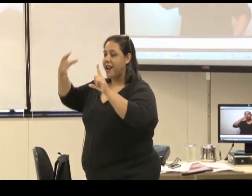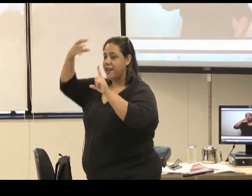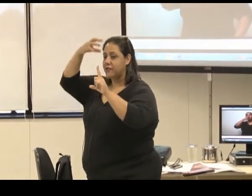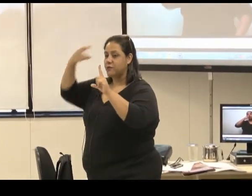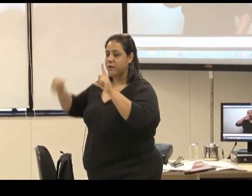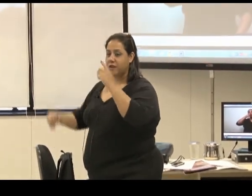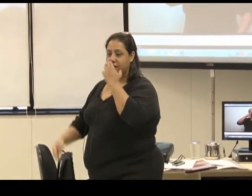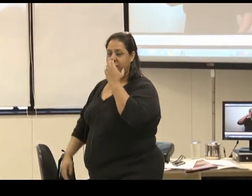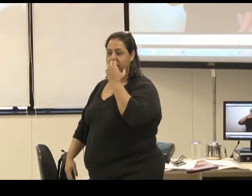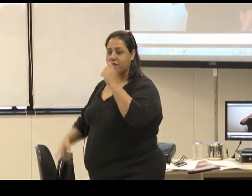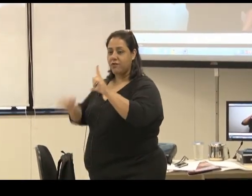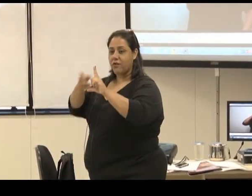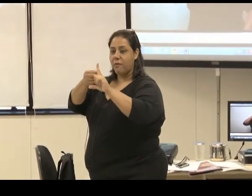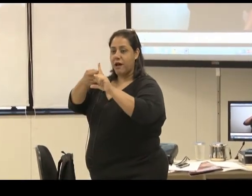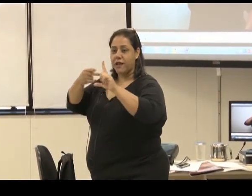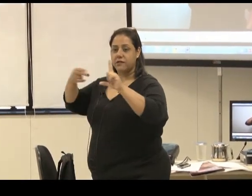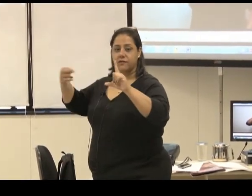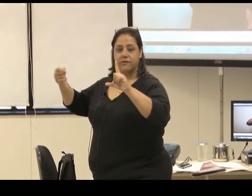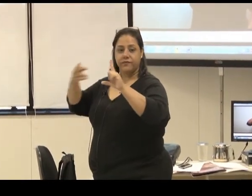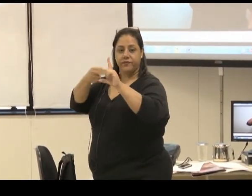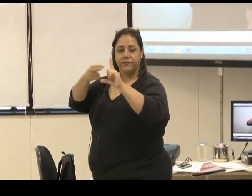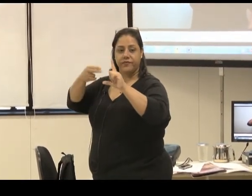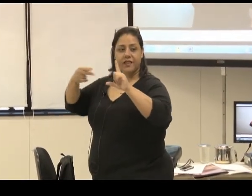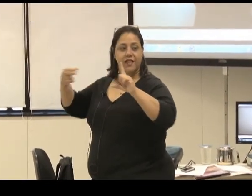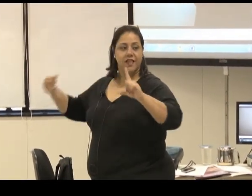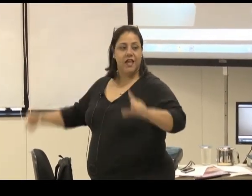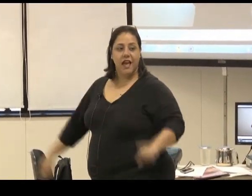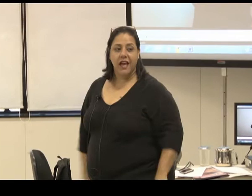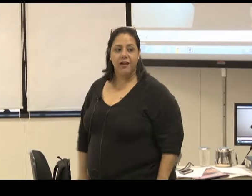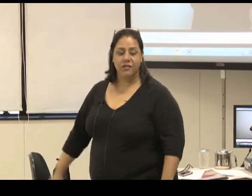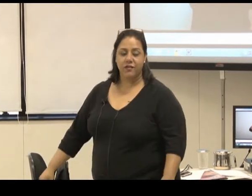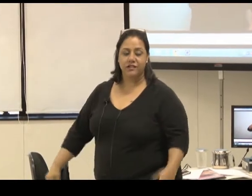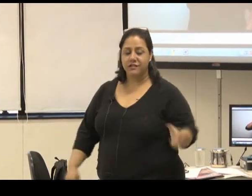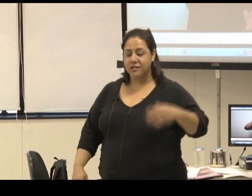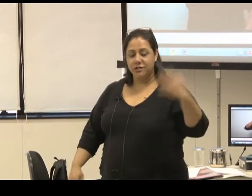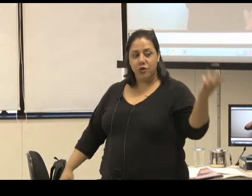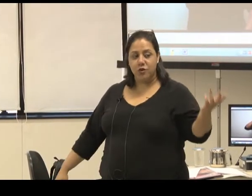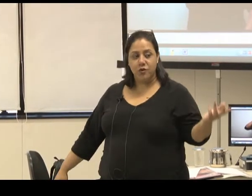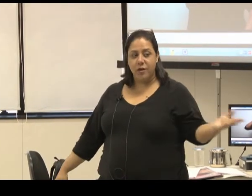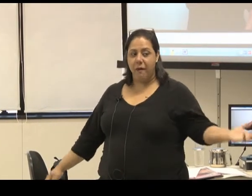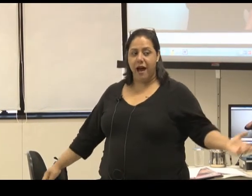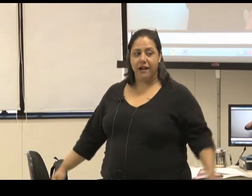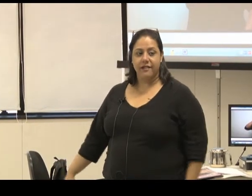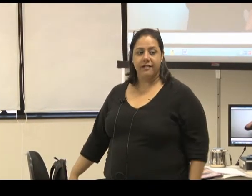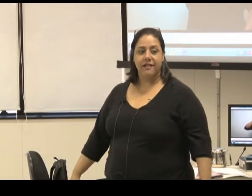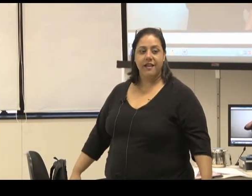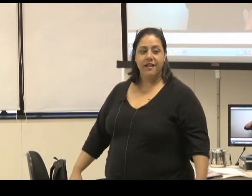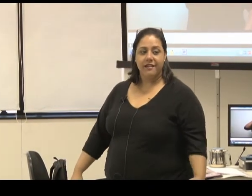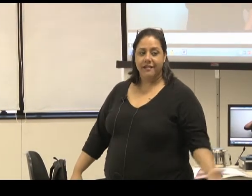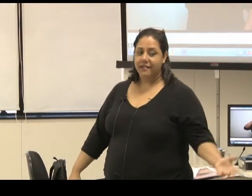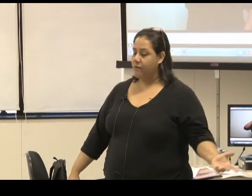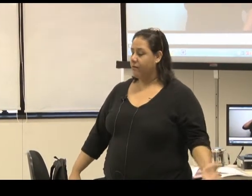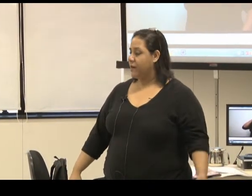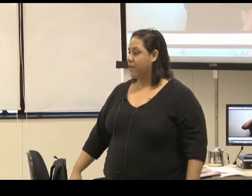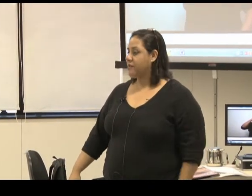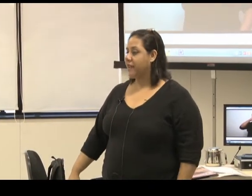paraíso. Porque o Netflix agora virou um paraíso. É, o Netflix assiste tudo e não paga. Pra que você quer a